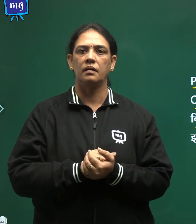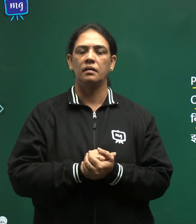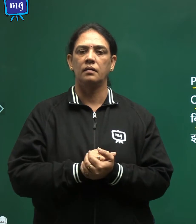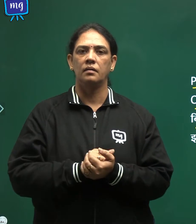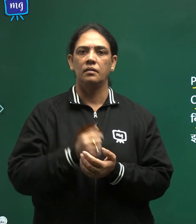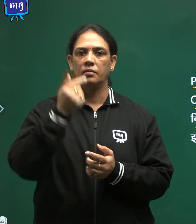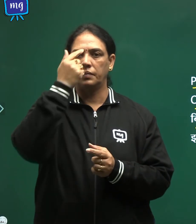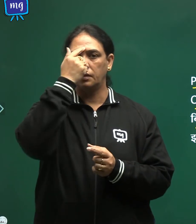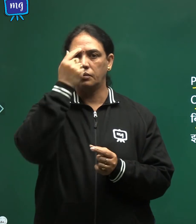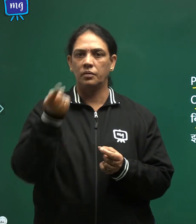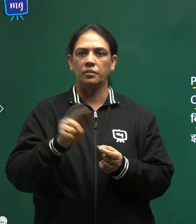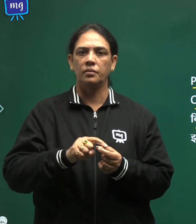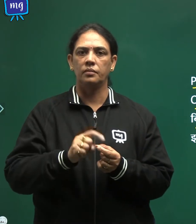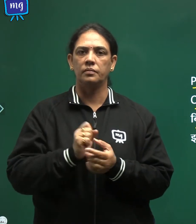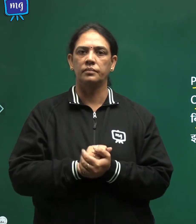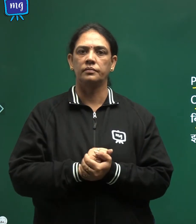बिंदु Q